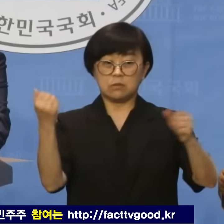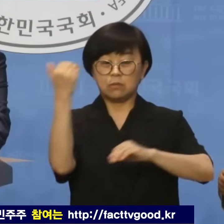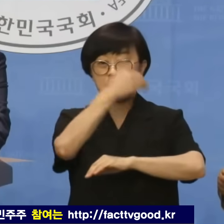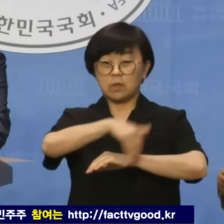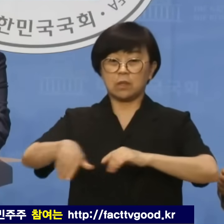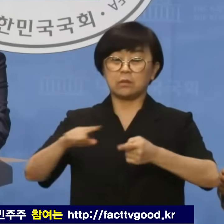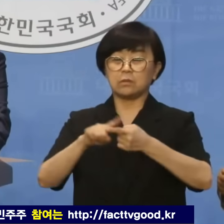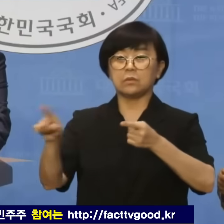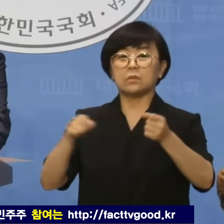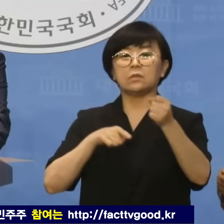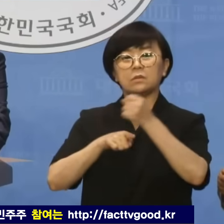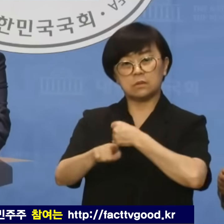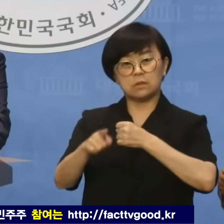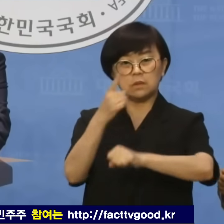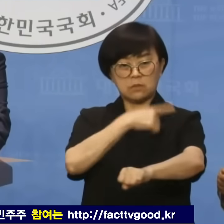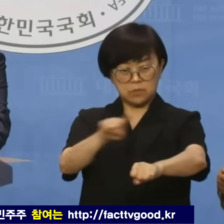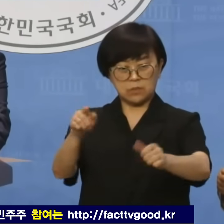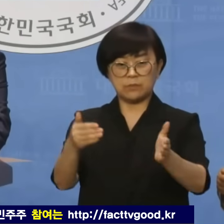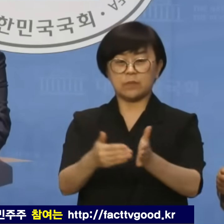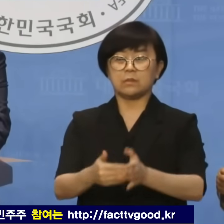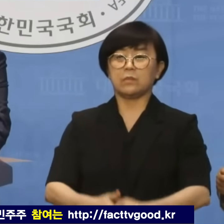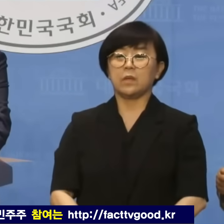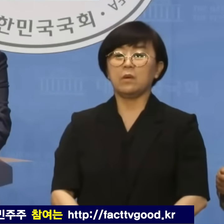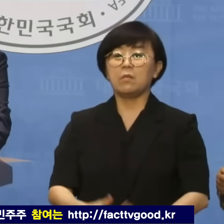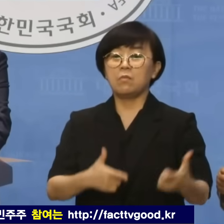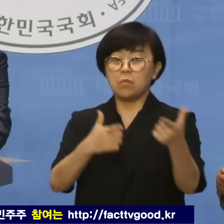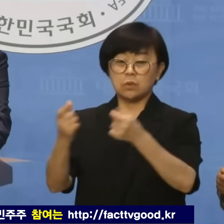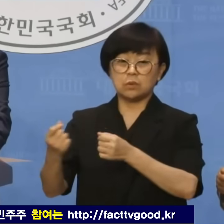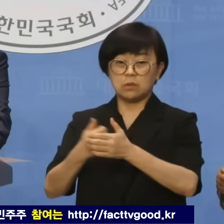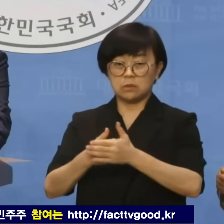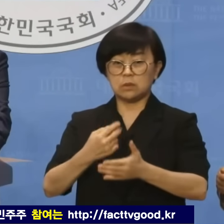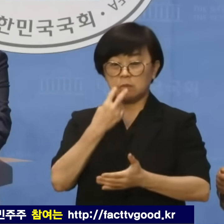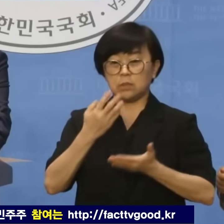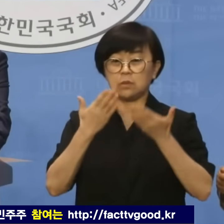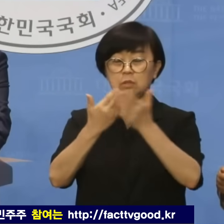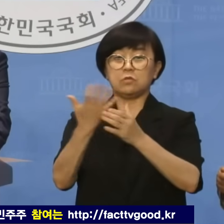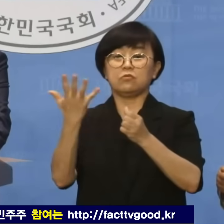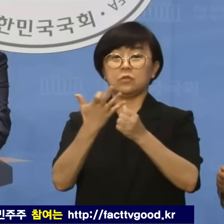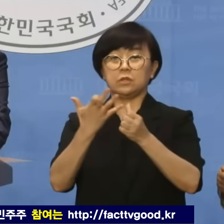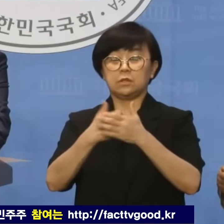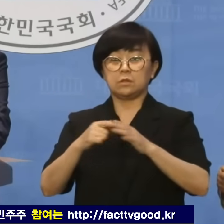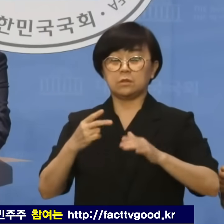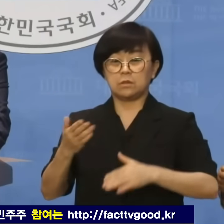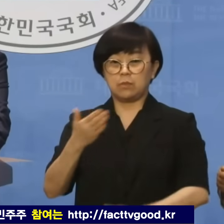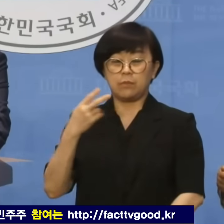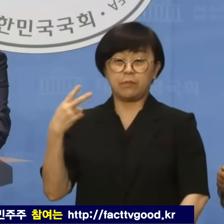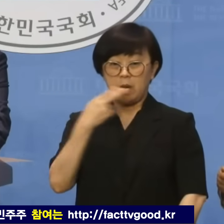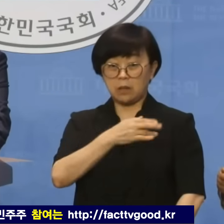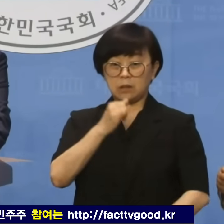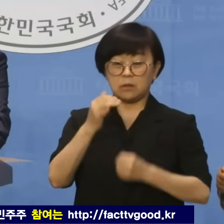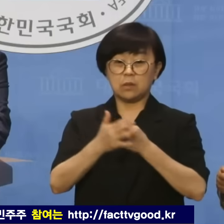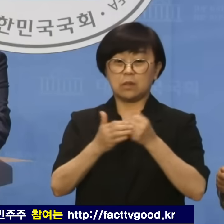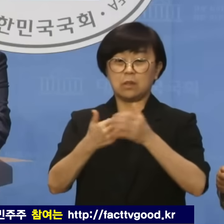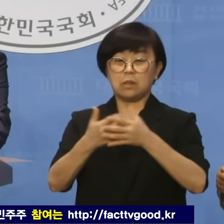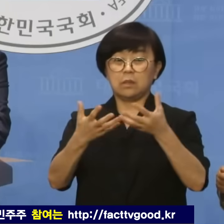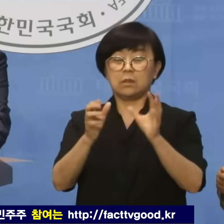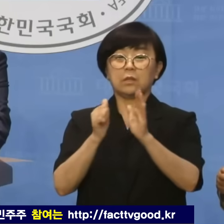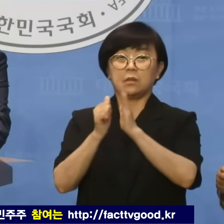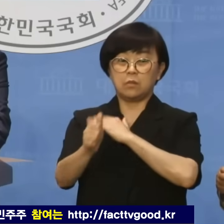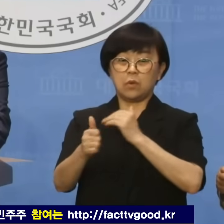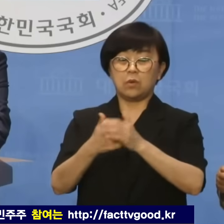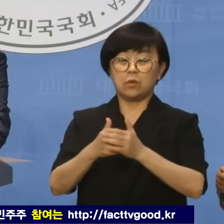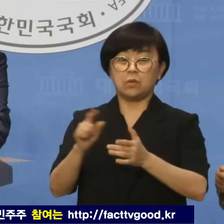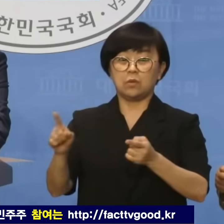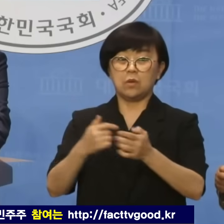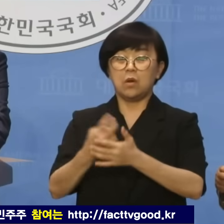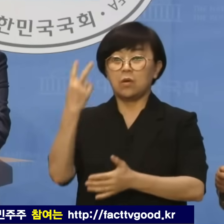저들의 의도를 무력화시켜야 합니다. 모든 것을 걸어 19일째 목숨을 건 단식을 하고 있는 당대표를